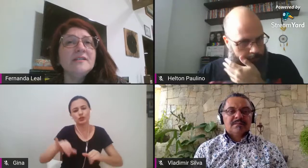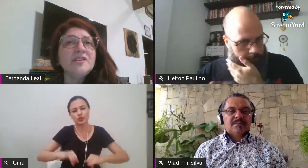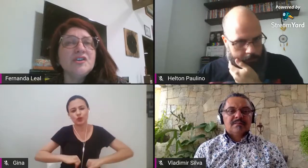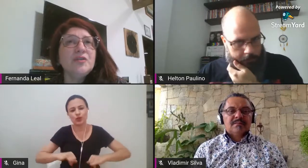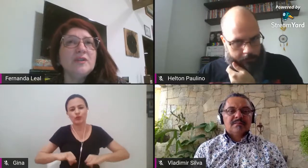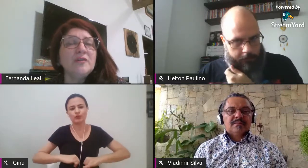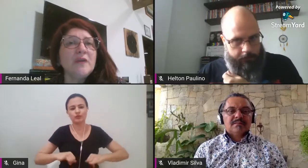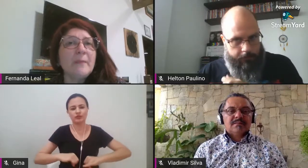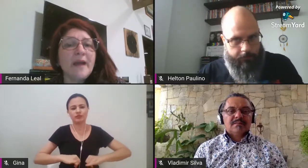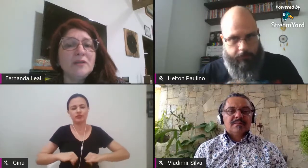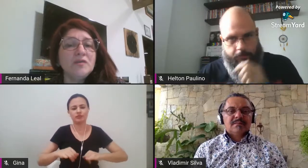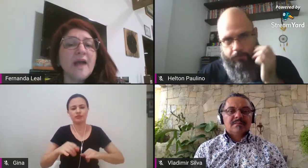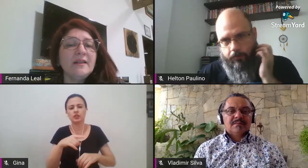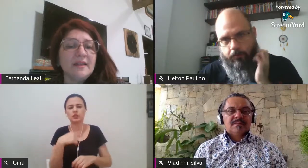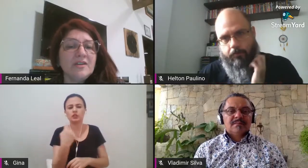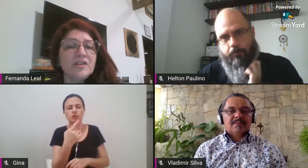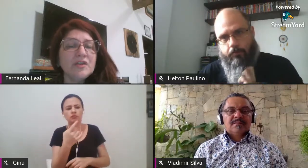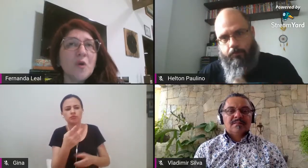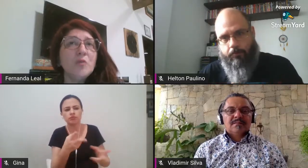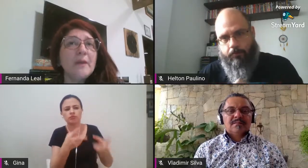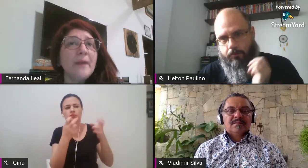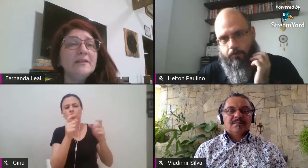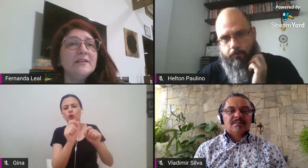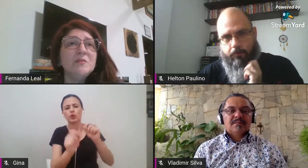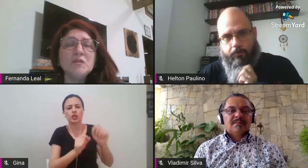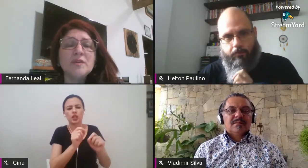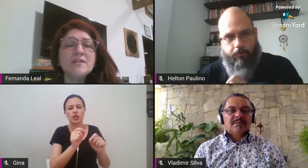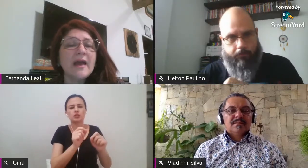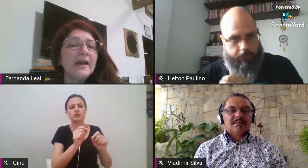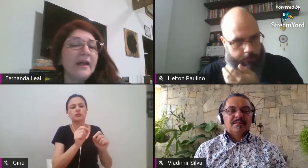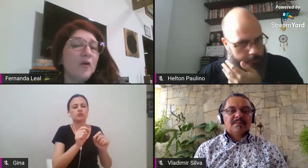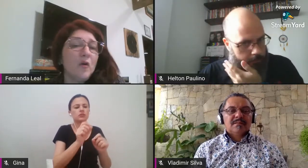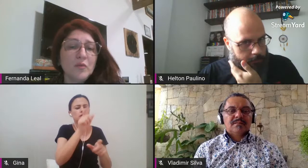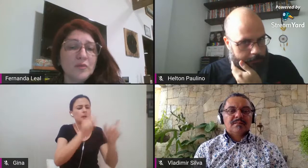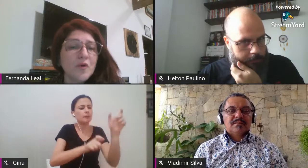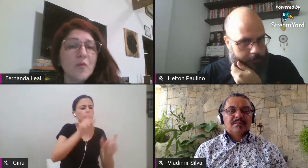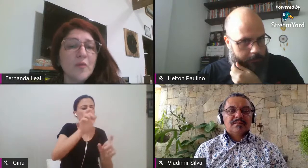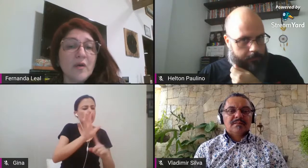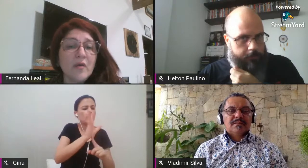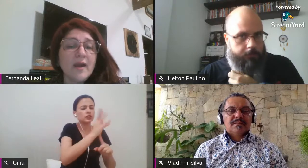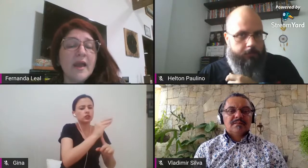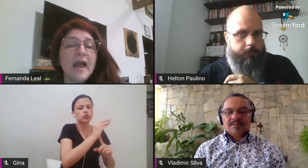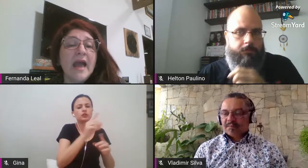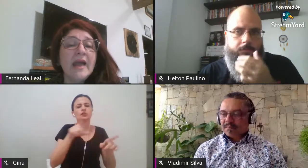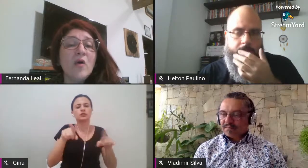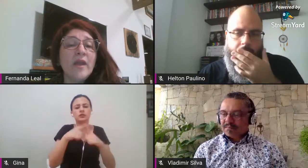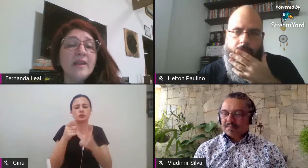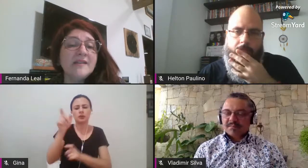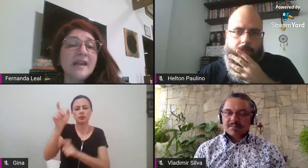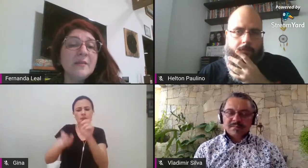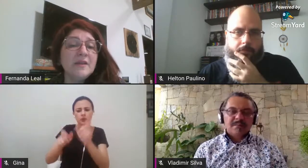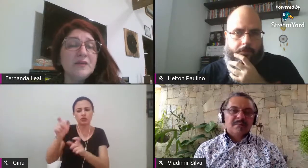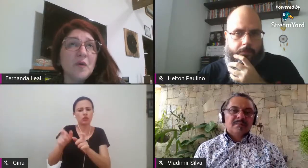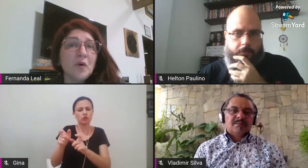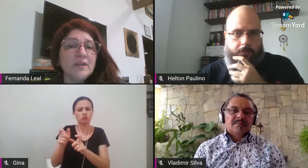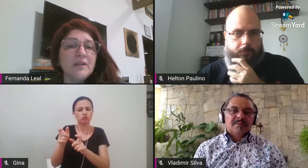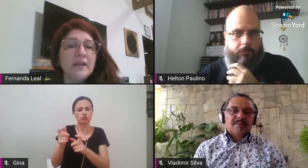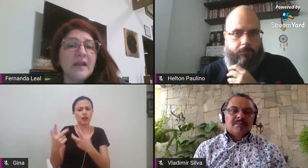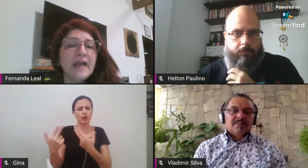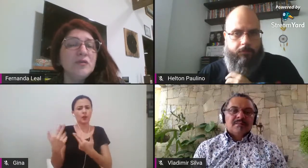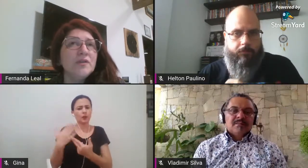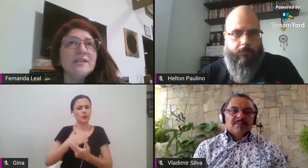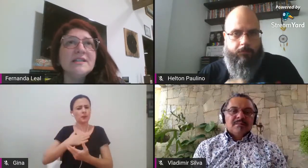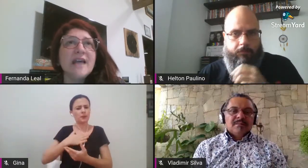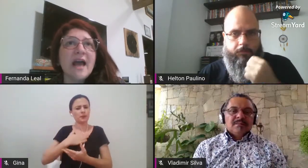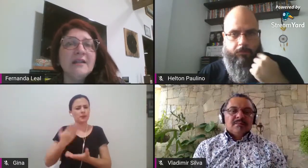gente tem assistido tanto da parte dos artistas como da parte das pessoas comuns, como eu, a recorrência ainda mais forte,